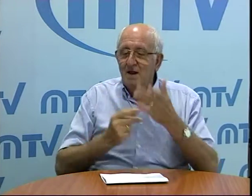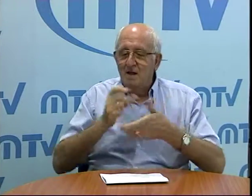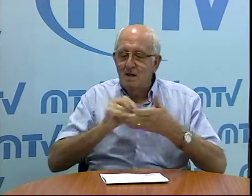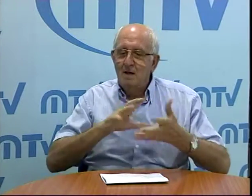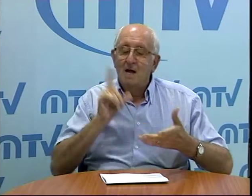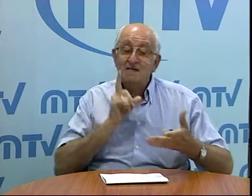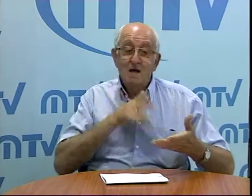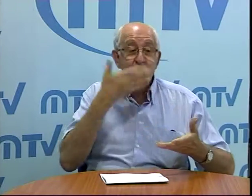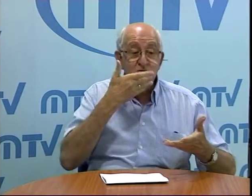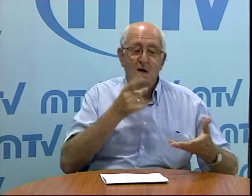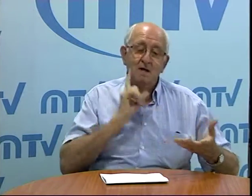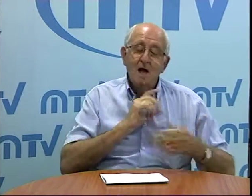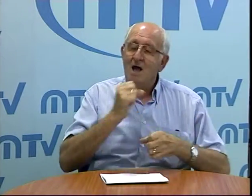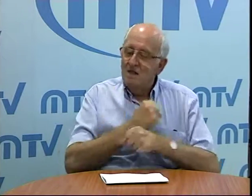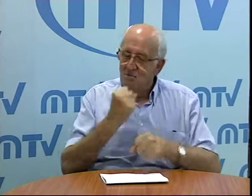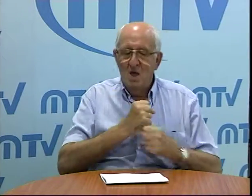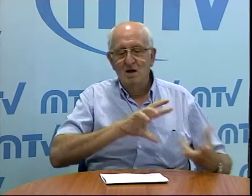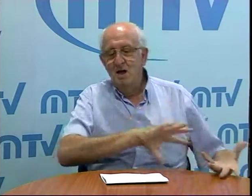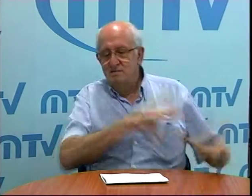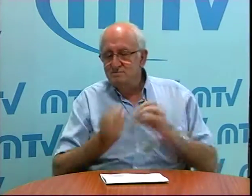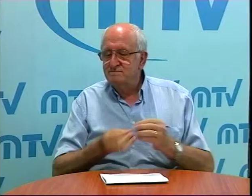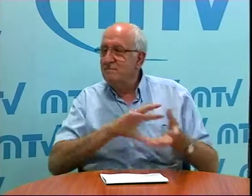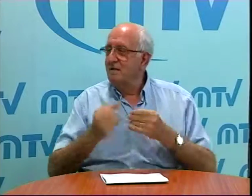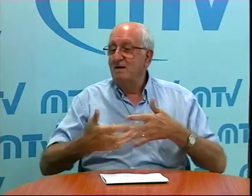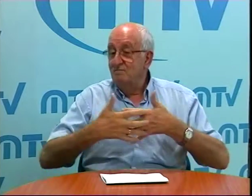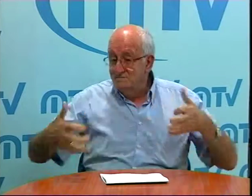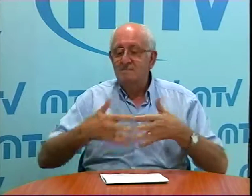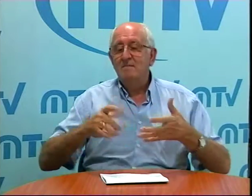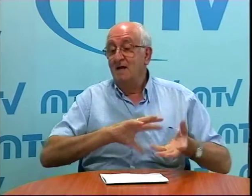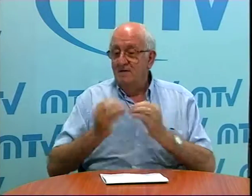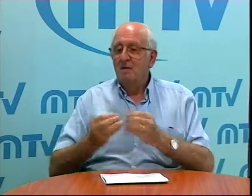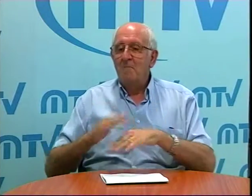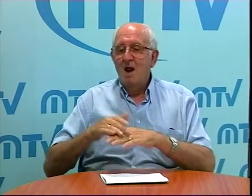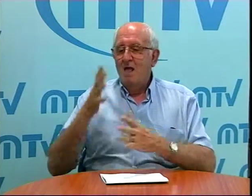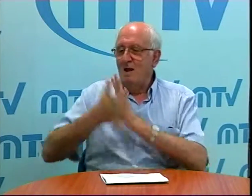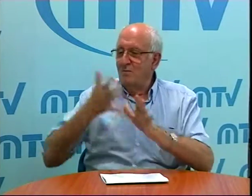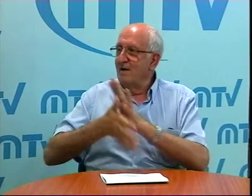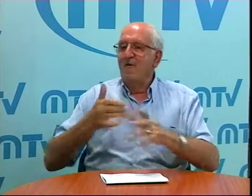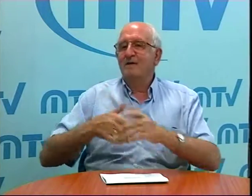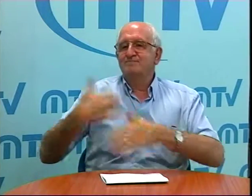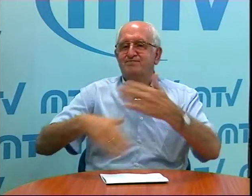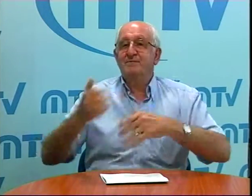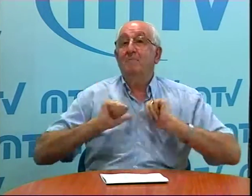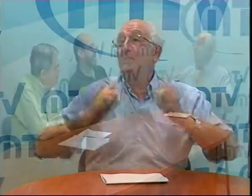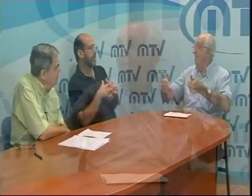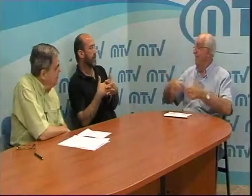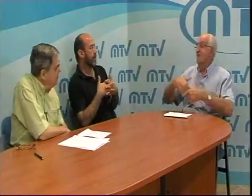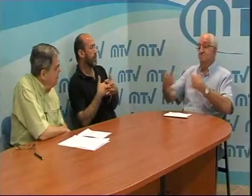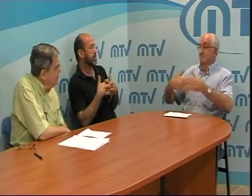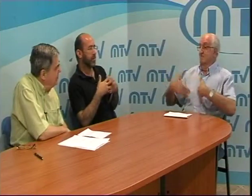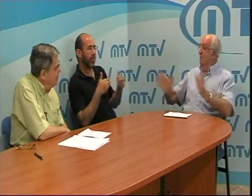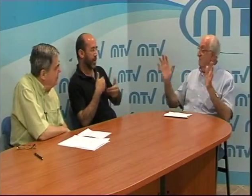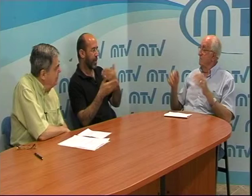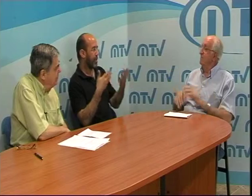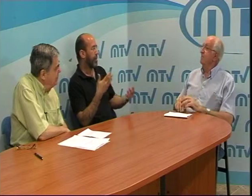la lectoescritura, al bilingüismo, y que sordos y oyentes pudieran de alguna manera tener una igualdad en ese sentido y a través de la